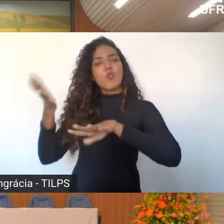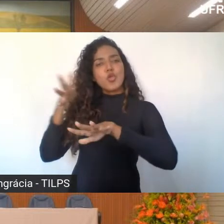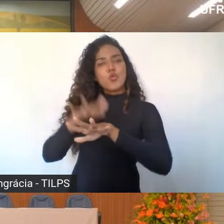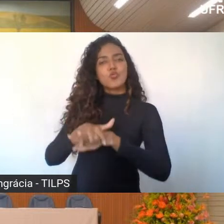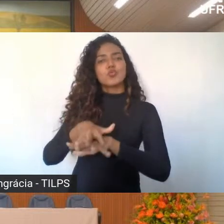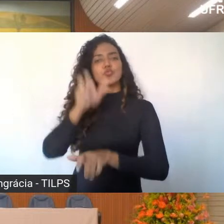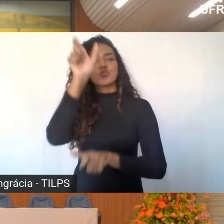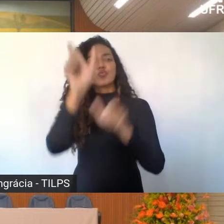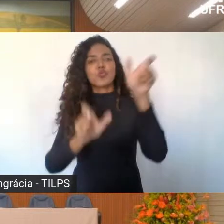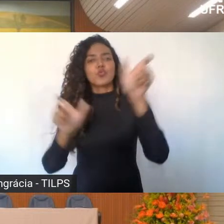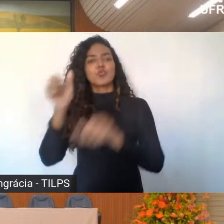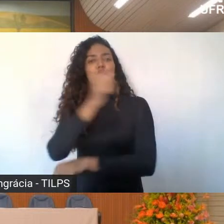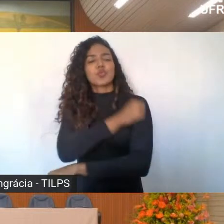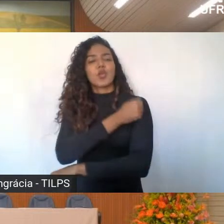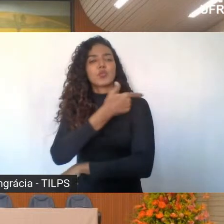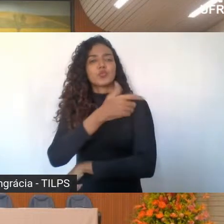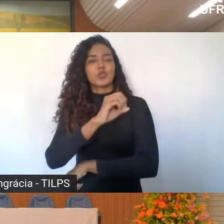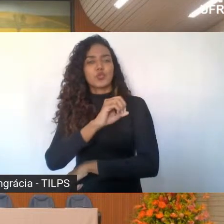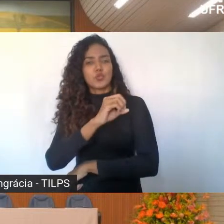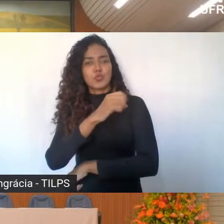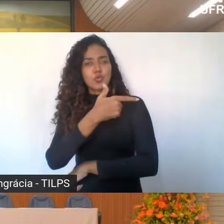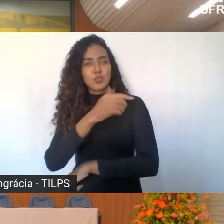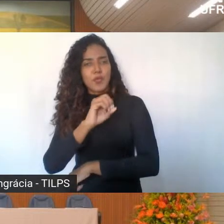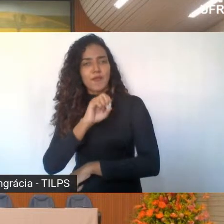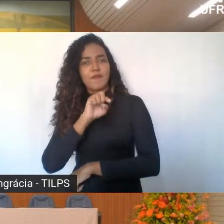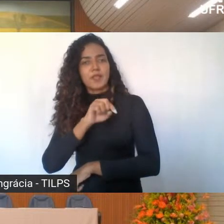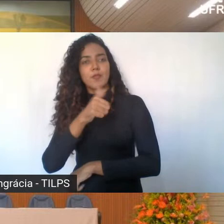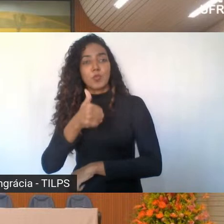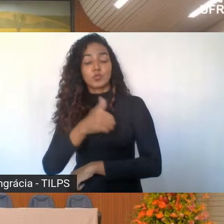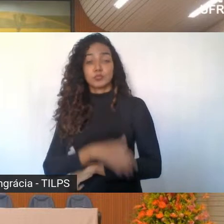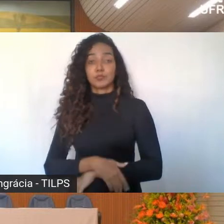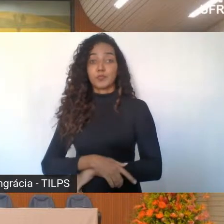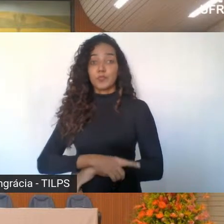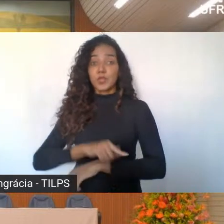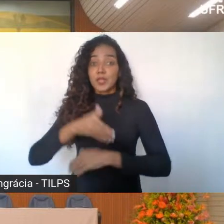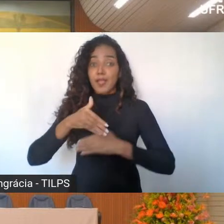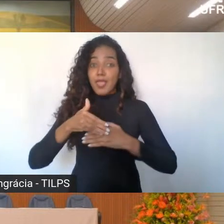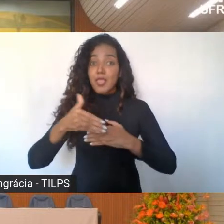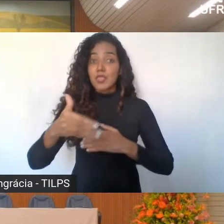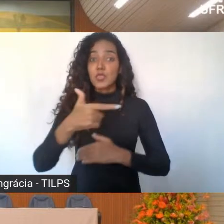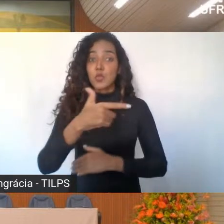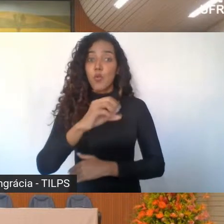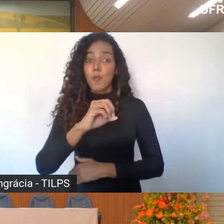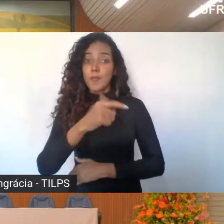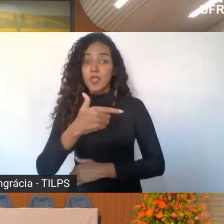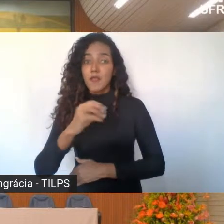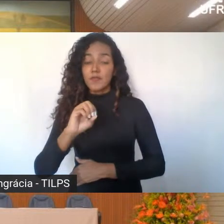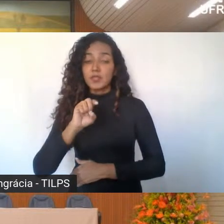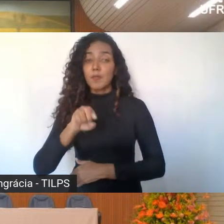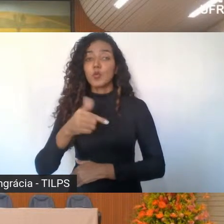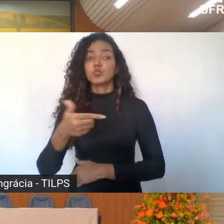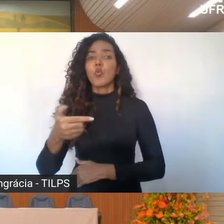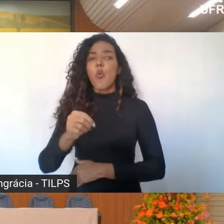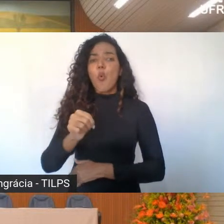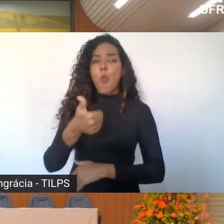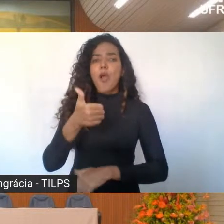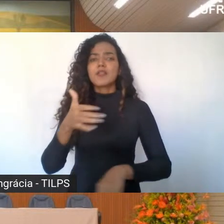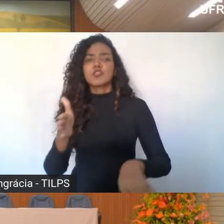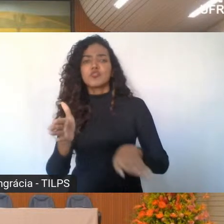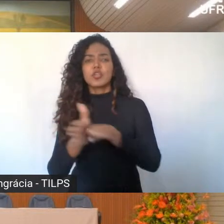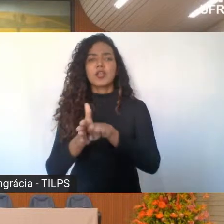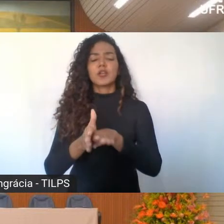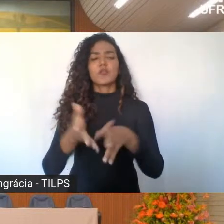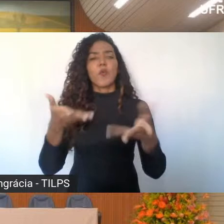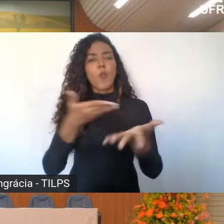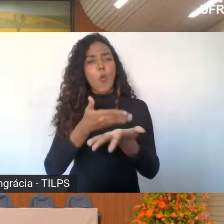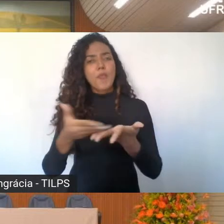E 2020.2 já está chegando. Nós vamos, sim, reiniciar hoje esse semestre e vamos concluí-lo com